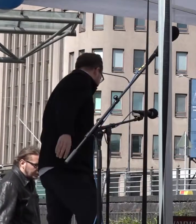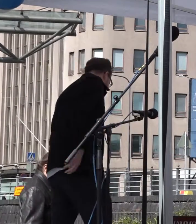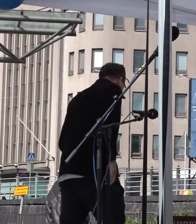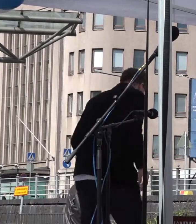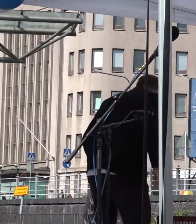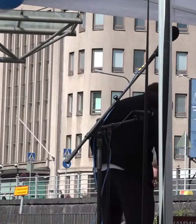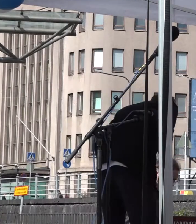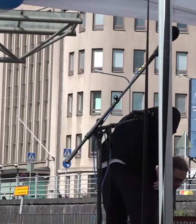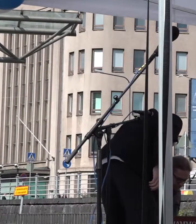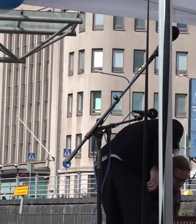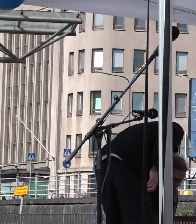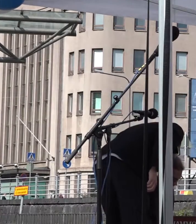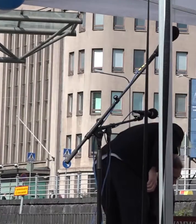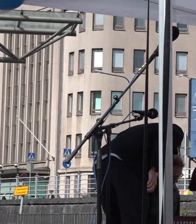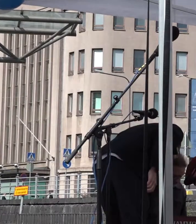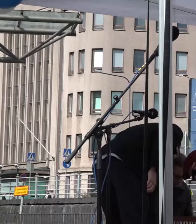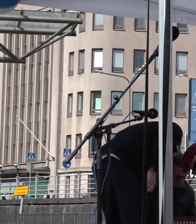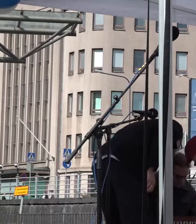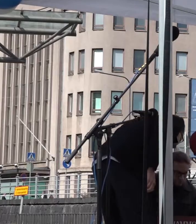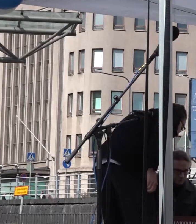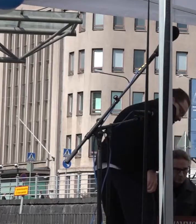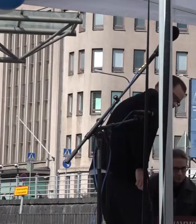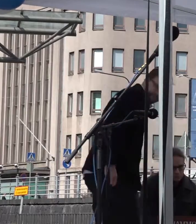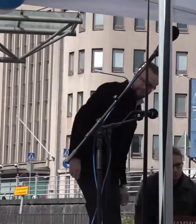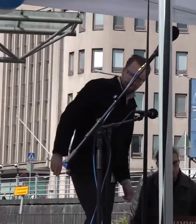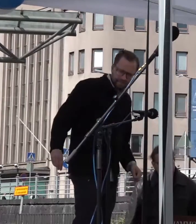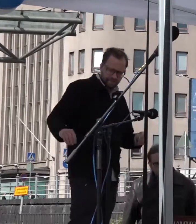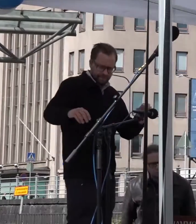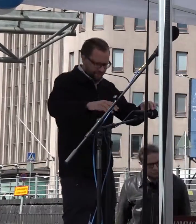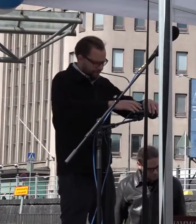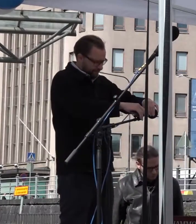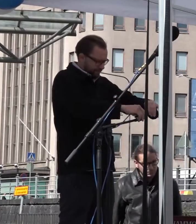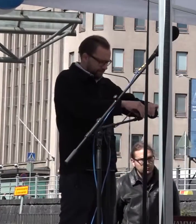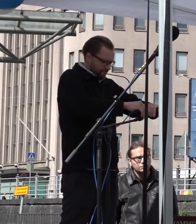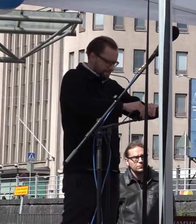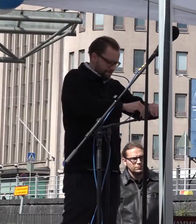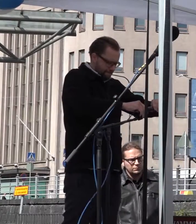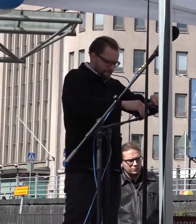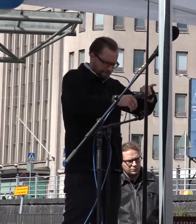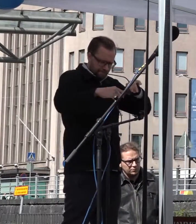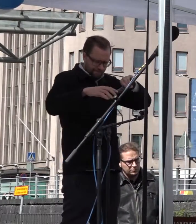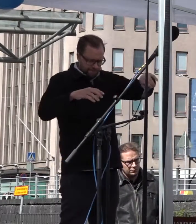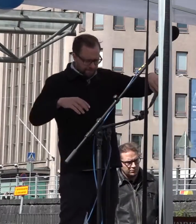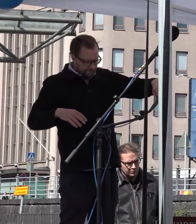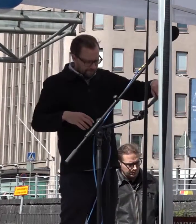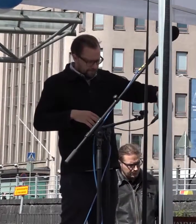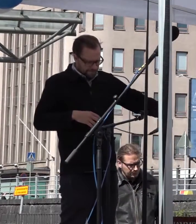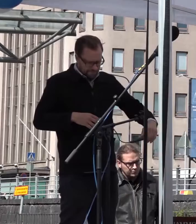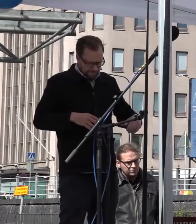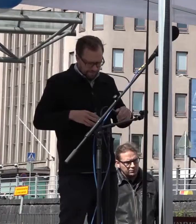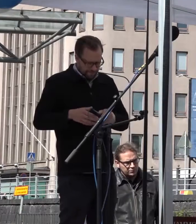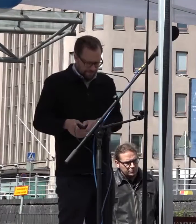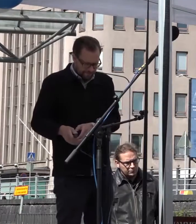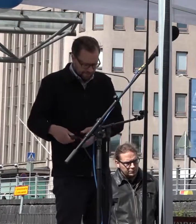Siinä nyt hyvää lähtökohtaa. Seuraavaksi on aika musiikin ja on aika päästää ilmoille